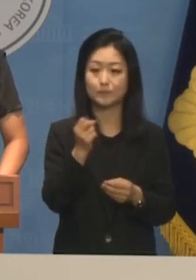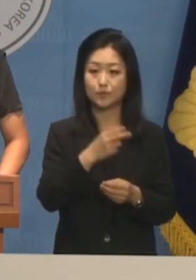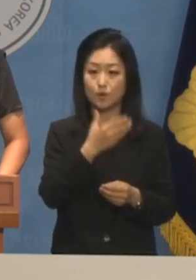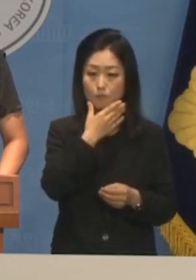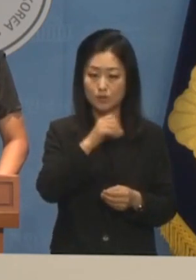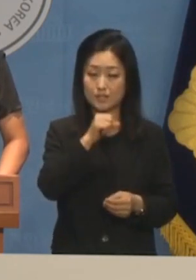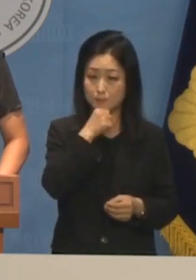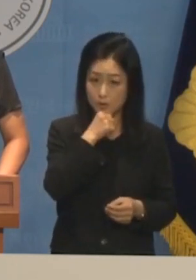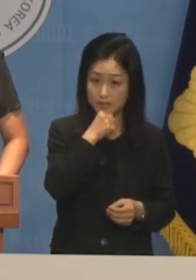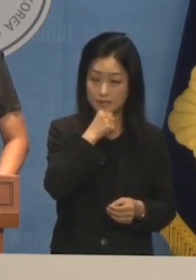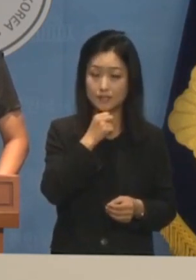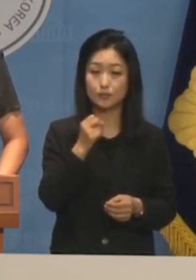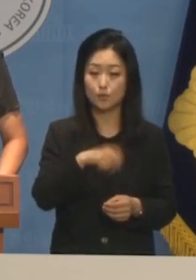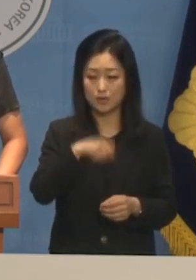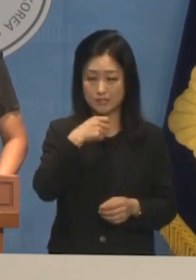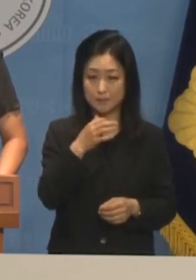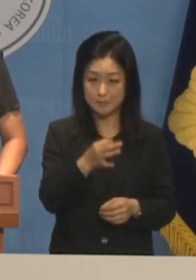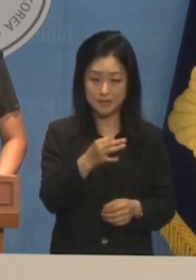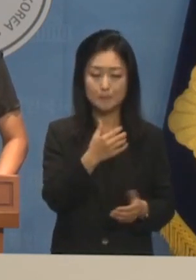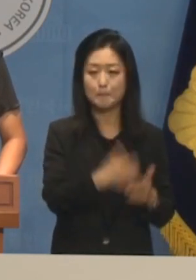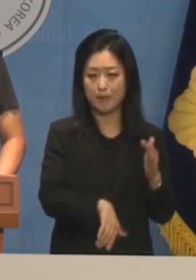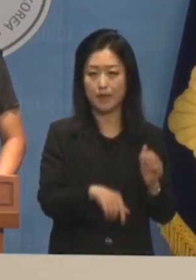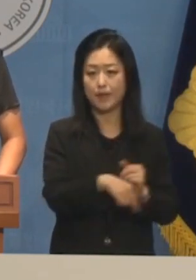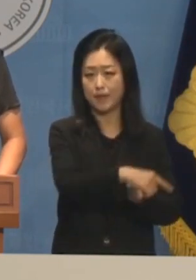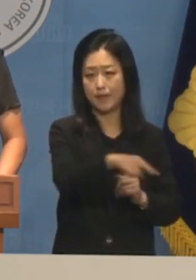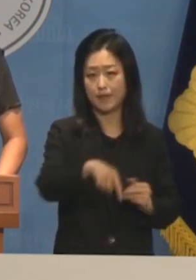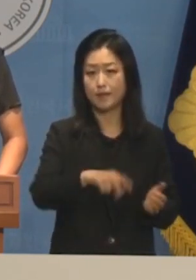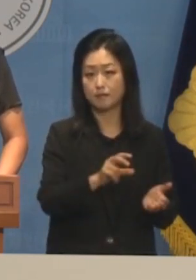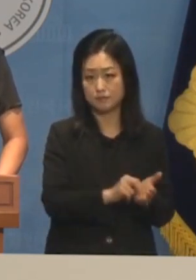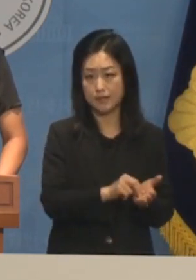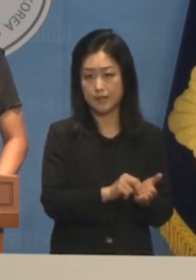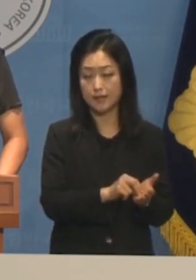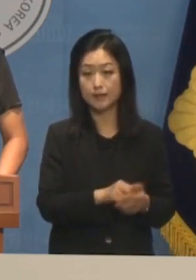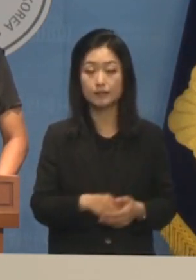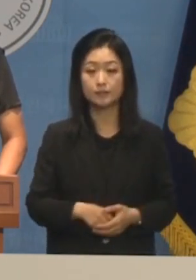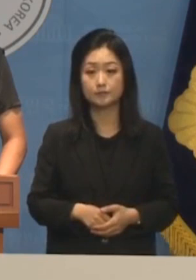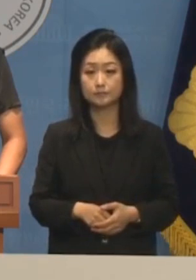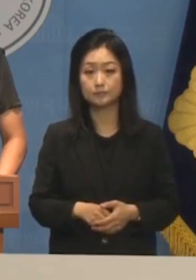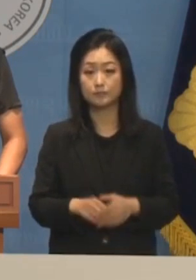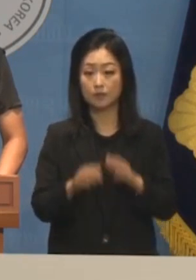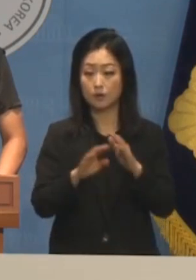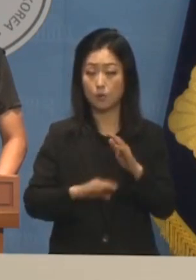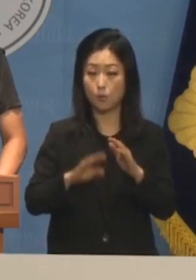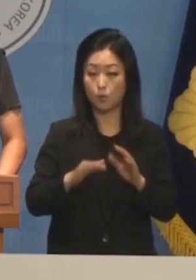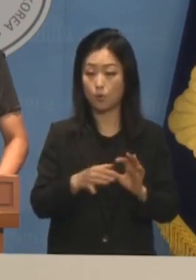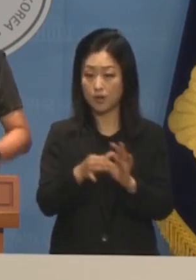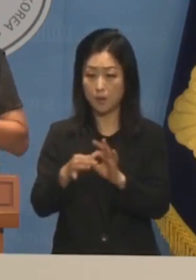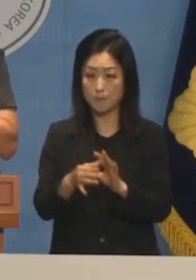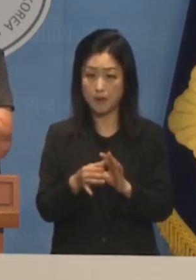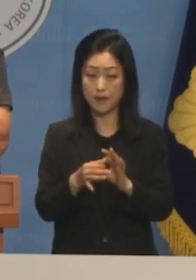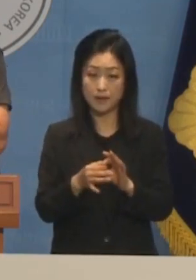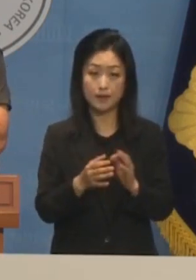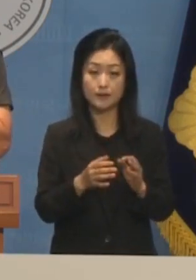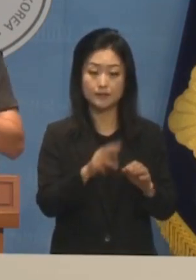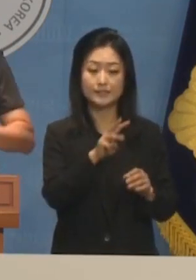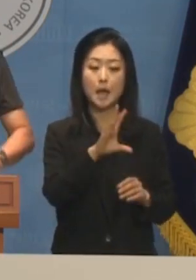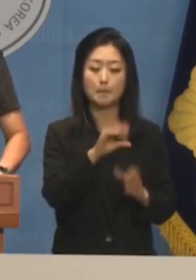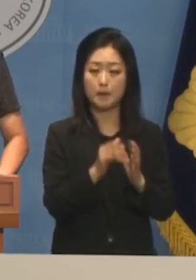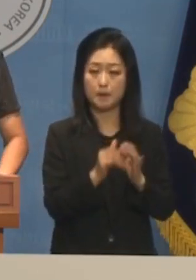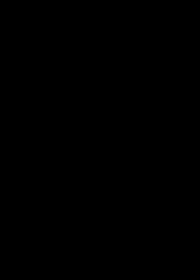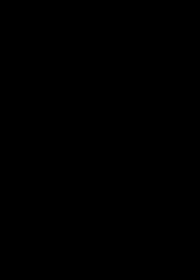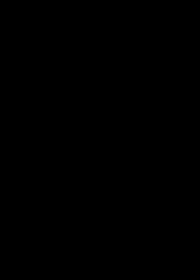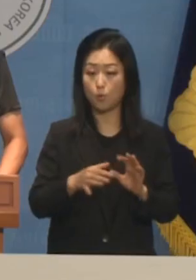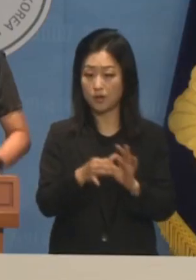포인트가 설계에서 배제되어 반영되지 않고 있습니다. 이처럼 우리 공공연맹 소속 3만여 명의 공무직들은